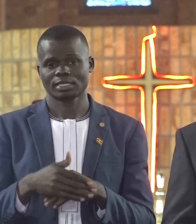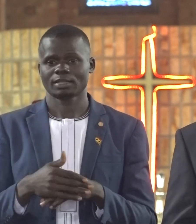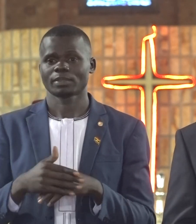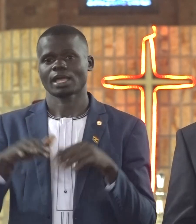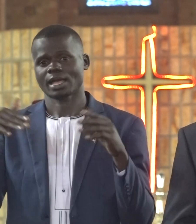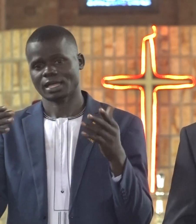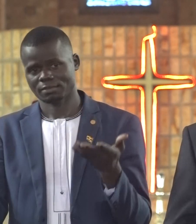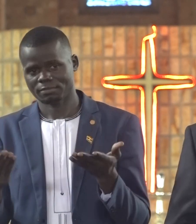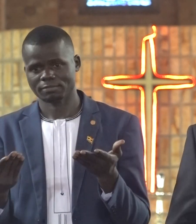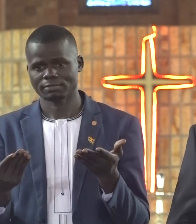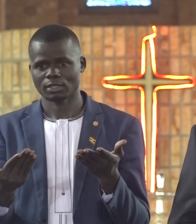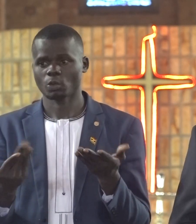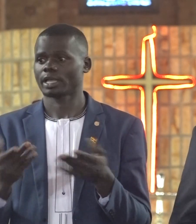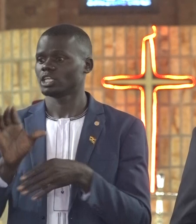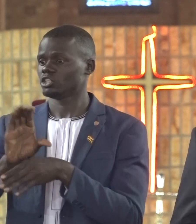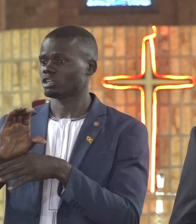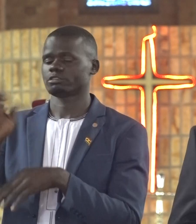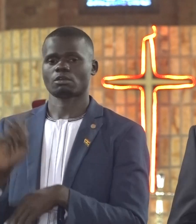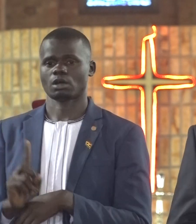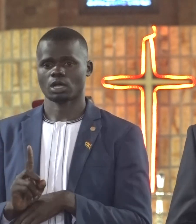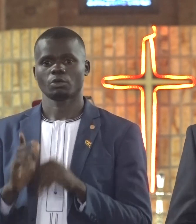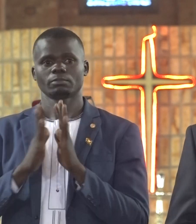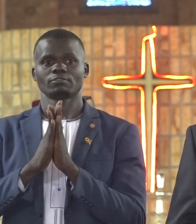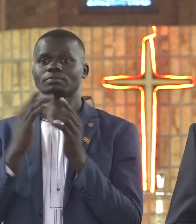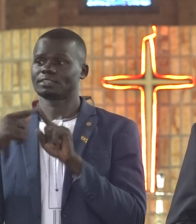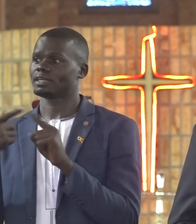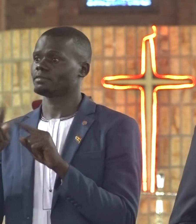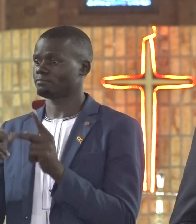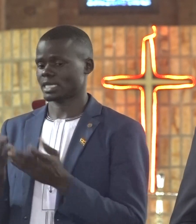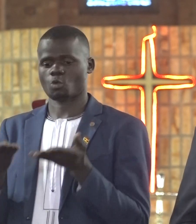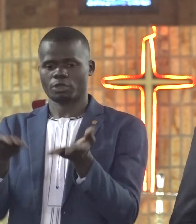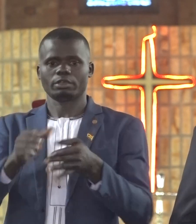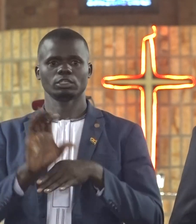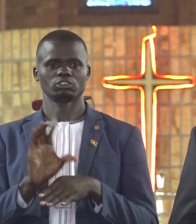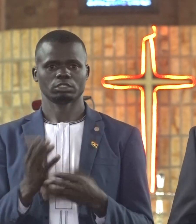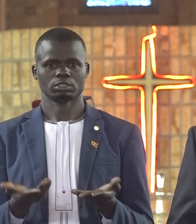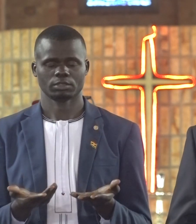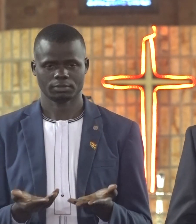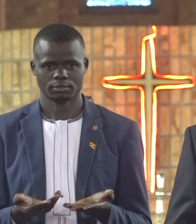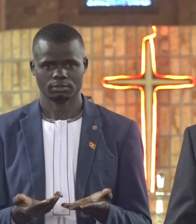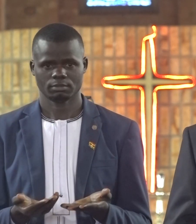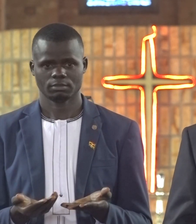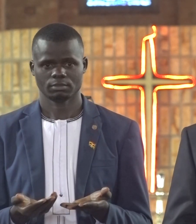Kyokka tetubeera mu ssinzizo nga bwe tuli wano leero.